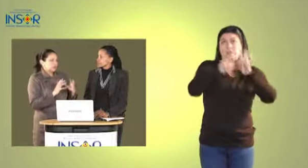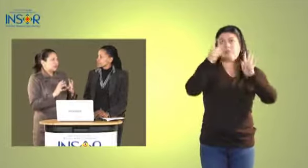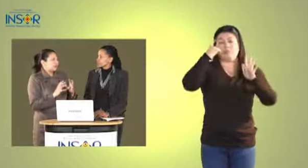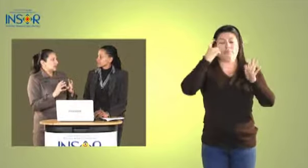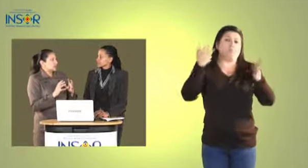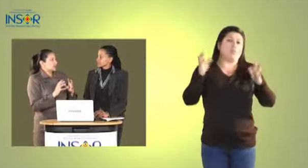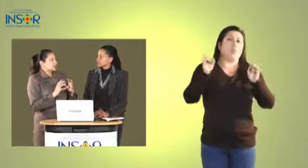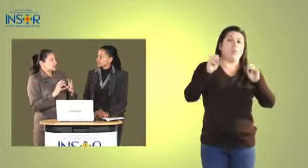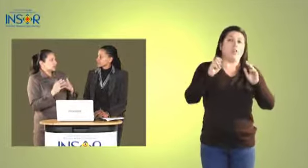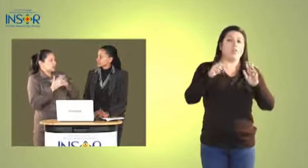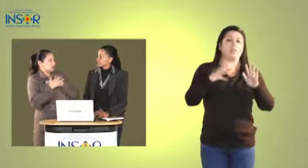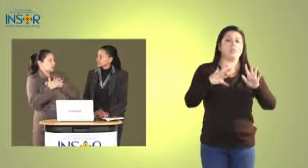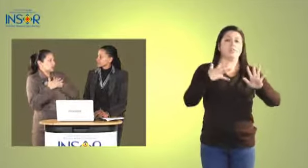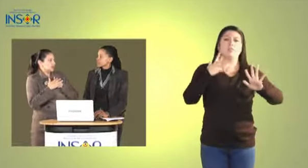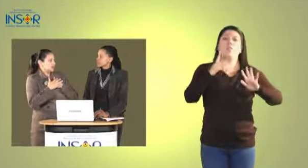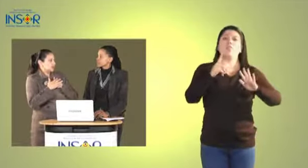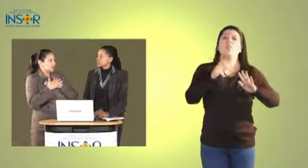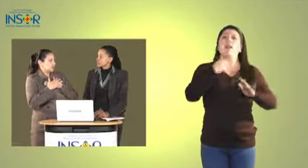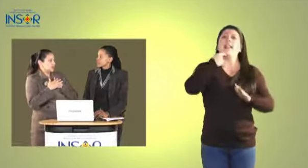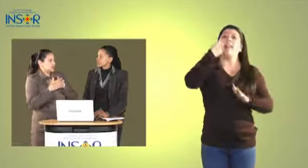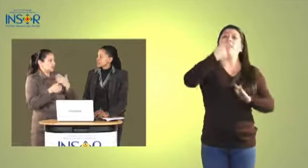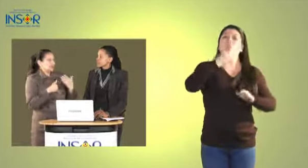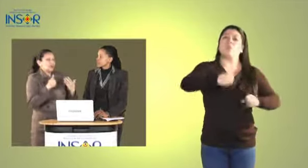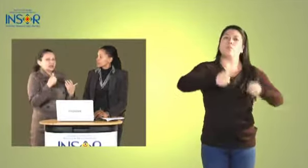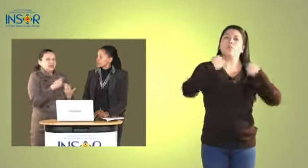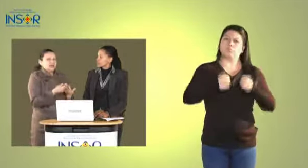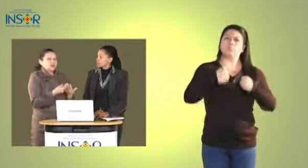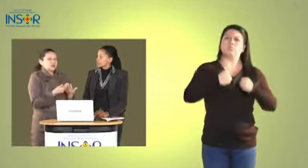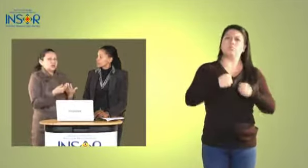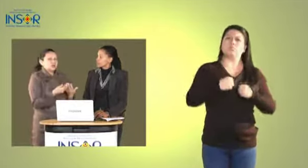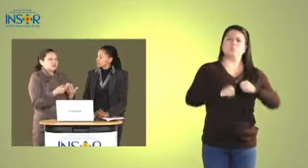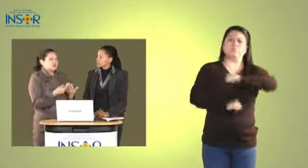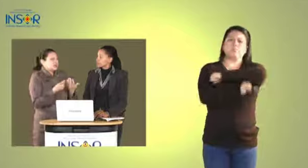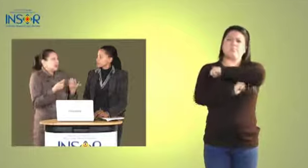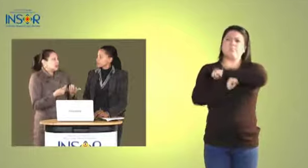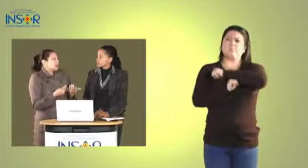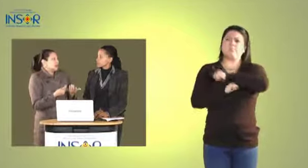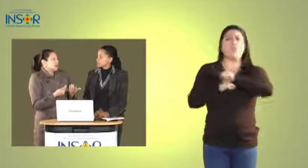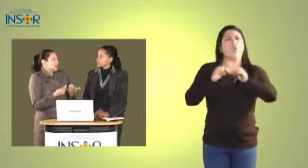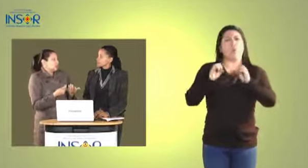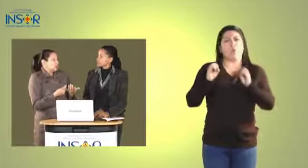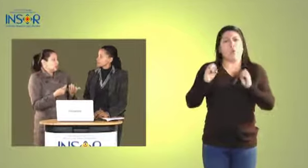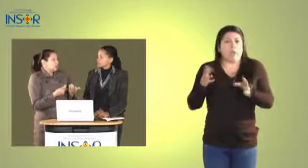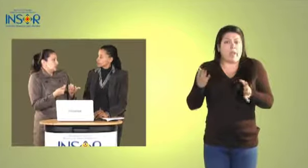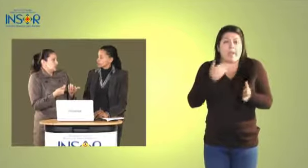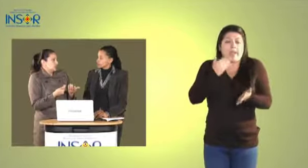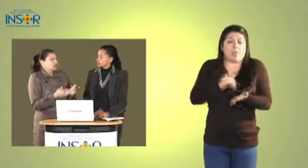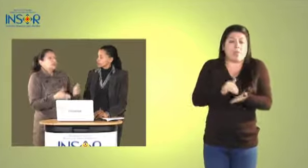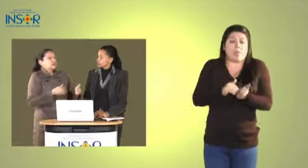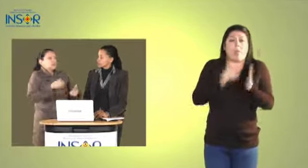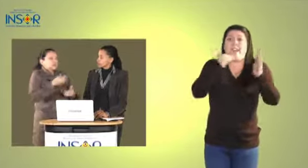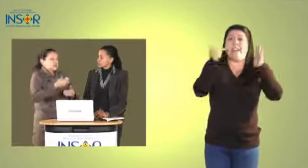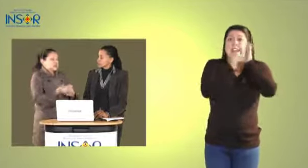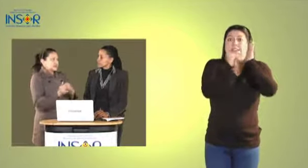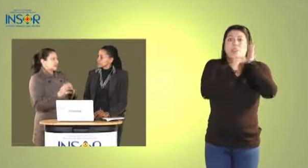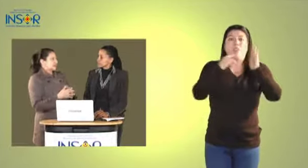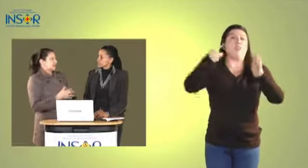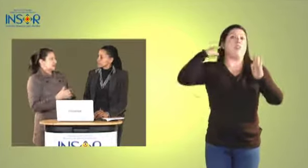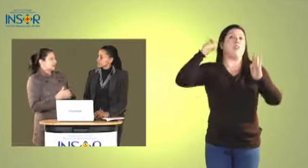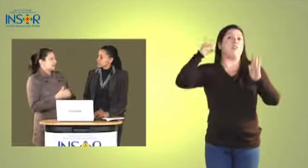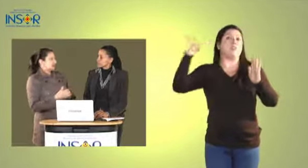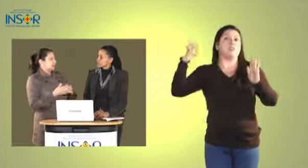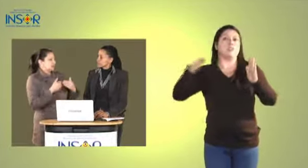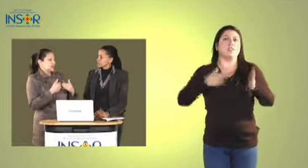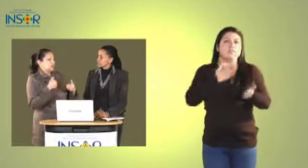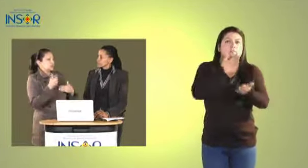primero la lengua sólida, que es lo que nos pasa a los oyentes, llegamos a la escuela y ya manejamos el castellano para muchos usos, y después empezamos a